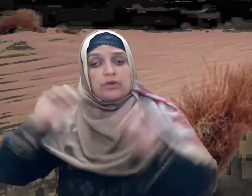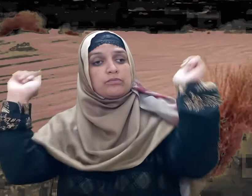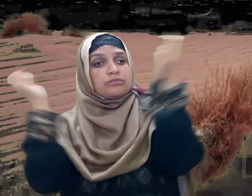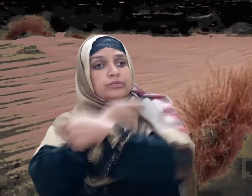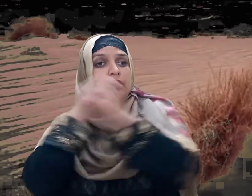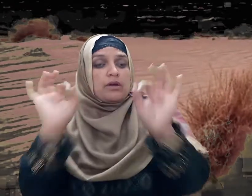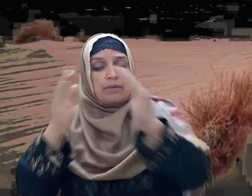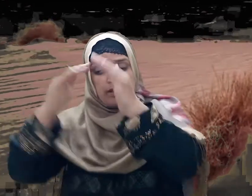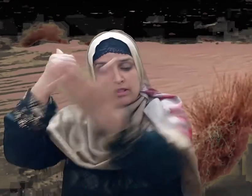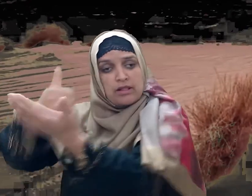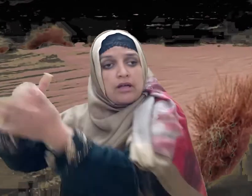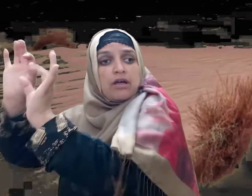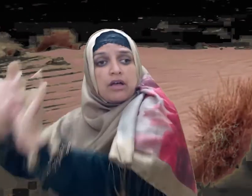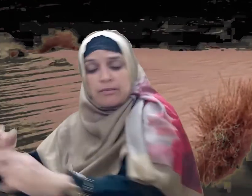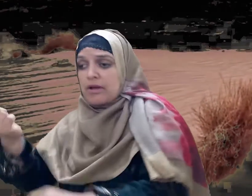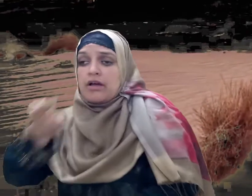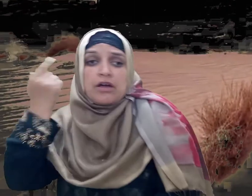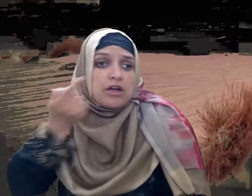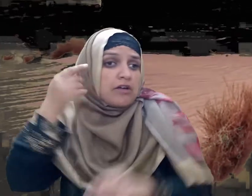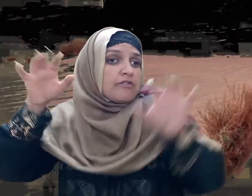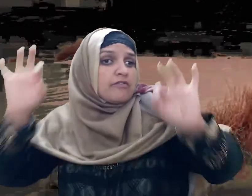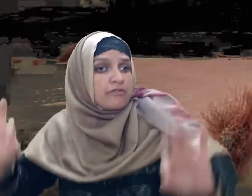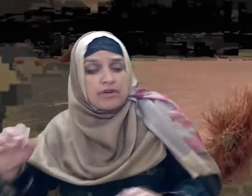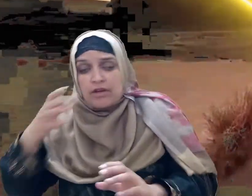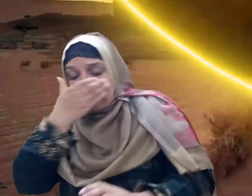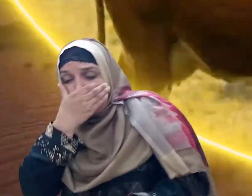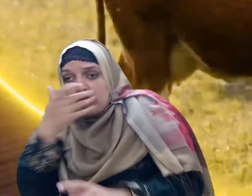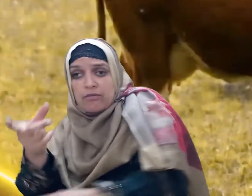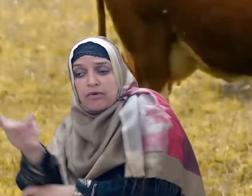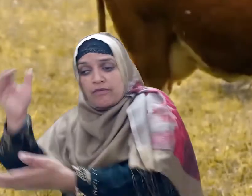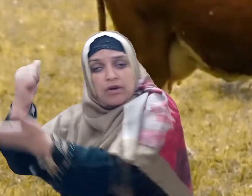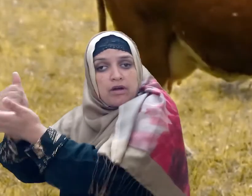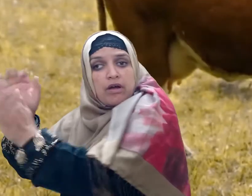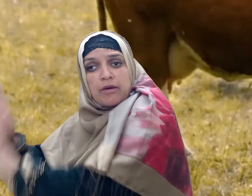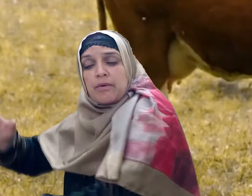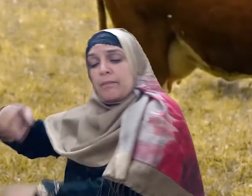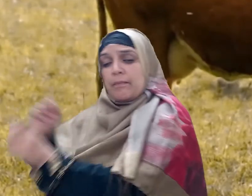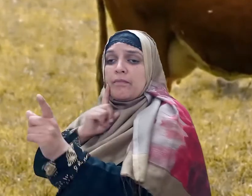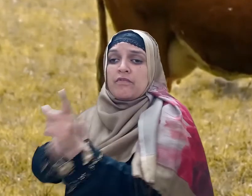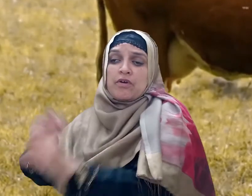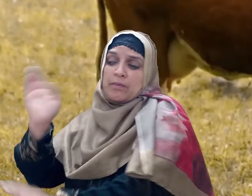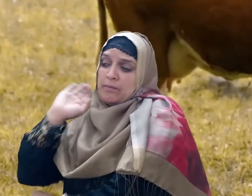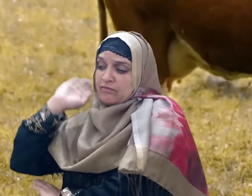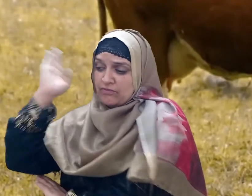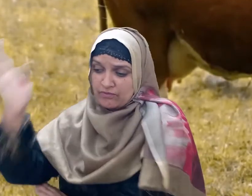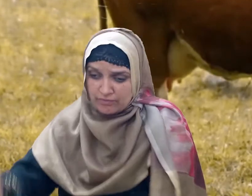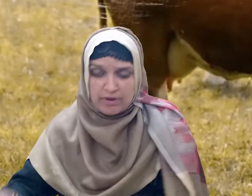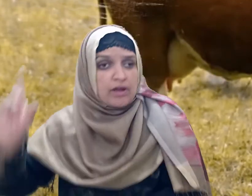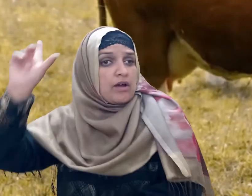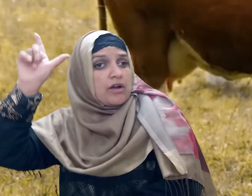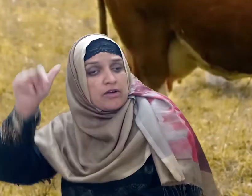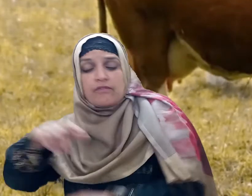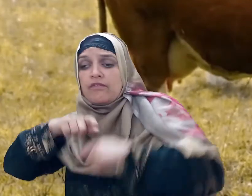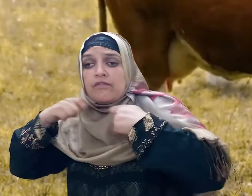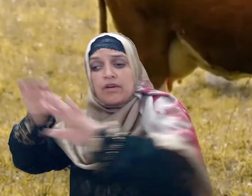ہیں، جن میں سے زیادہ تر کا تعلق عرب بربر نسل سے ہے۔ زمانہ قدیم میں یہاں کے باشندے بھیڑ بکریاں پالا کرتے